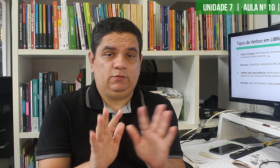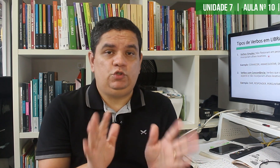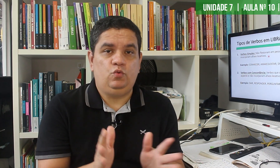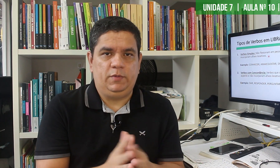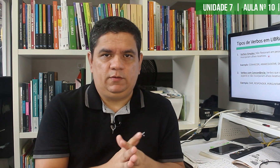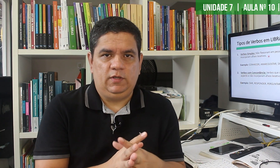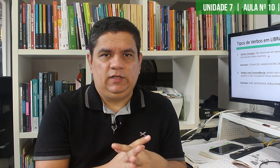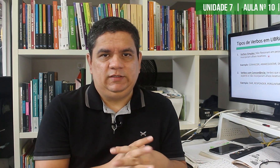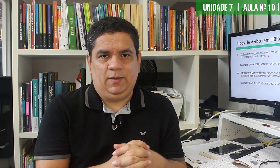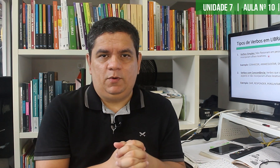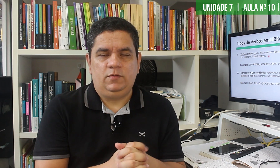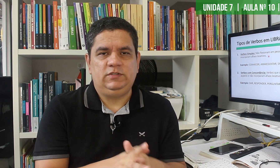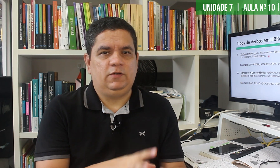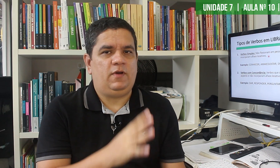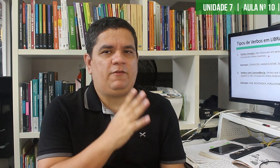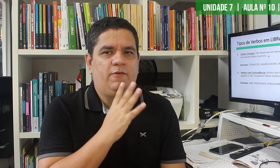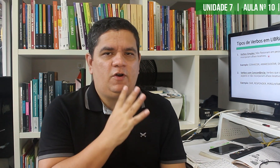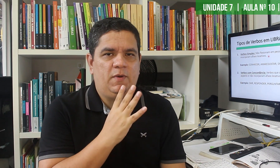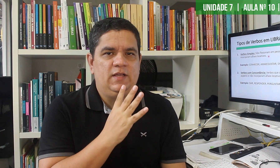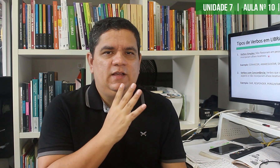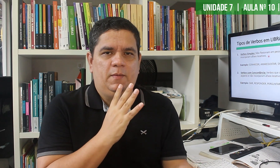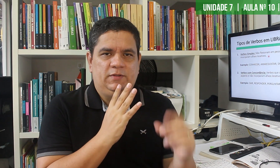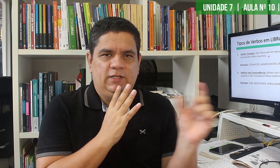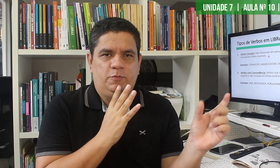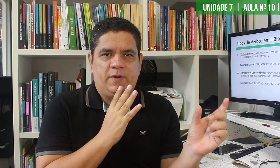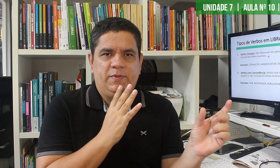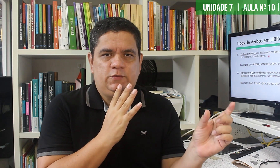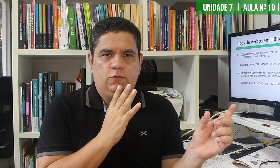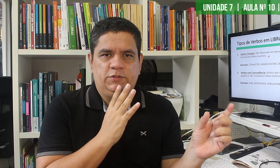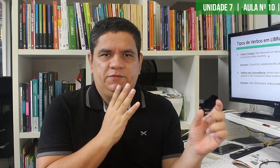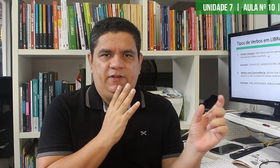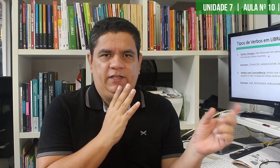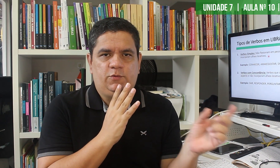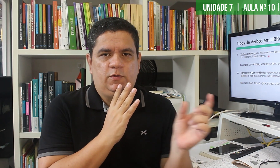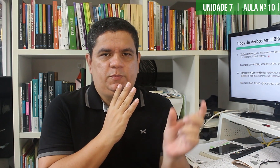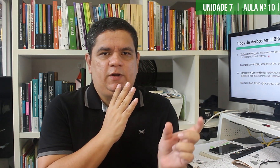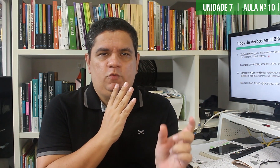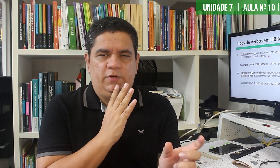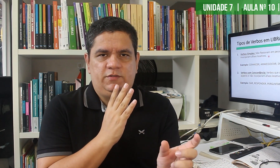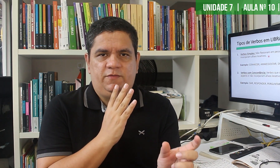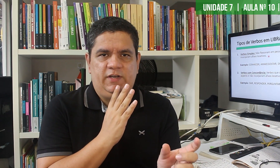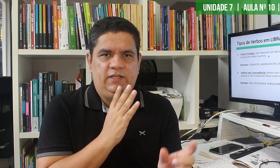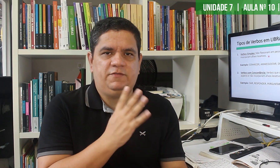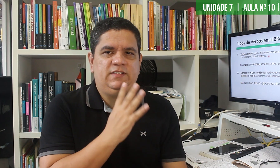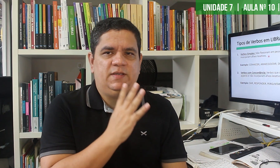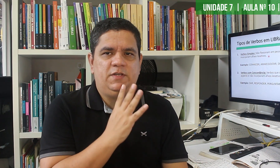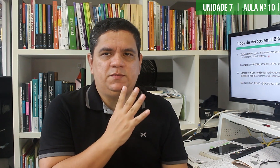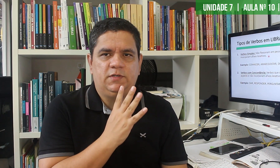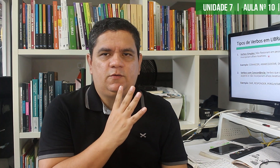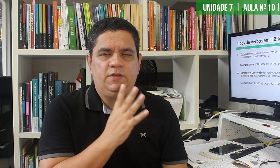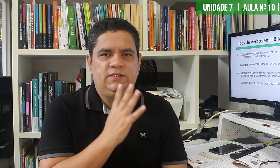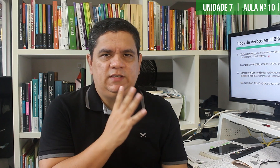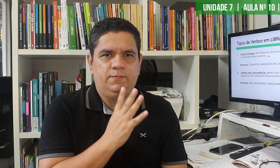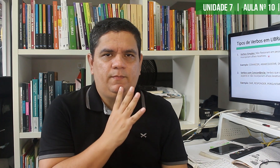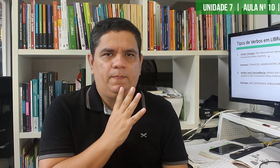de número, tá bom? Então a forma, tanto para pessoas diferentes quanto para números diferentes, vai ser a mesma, conhecer,